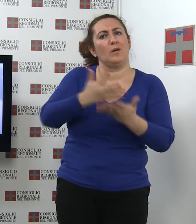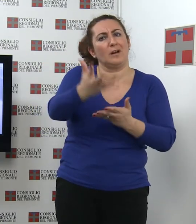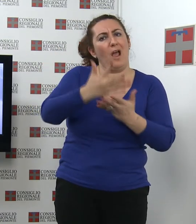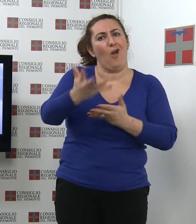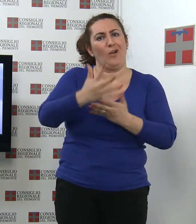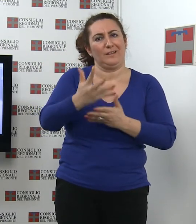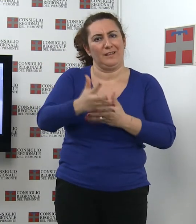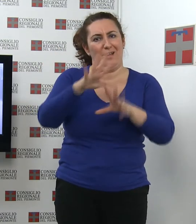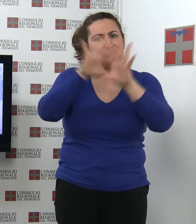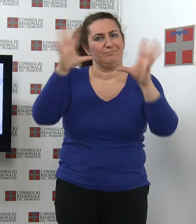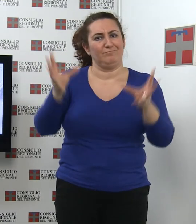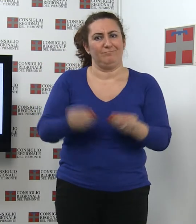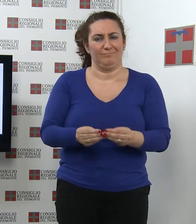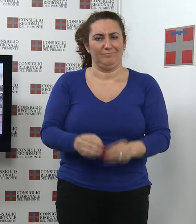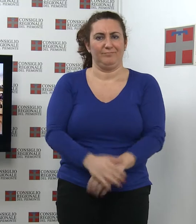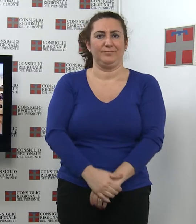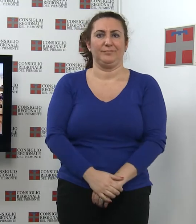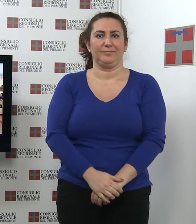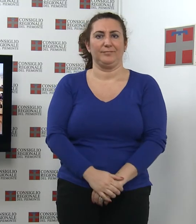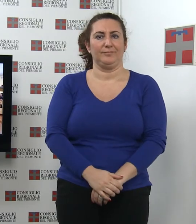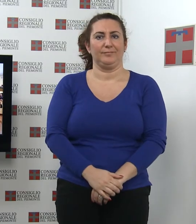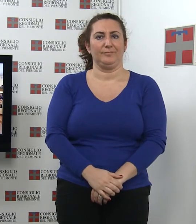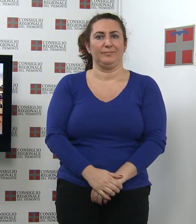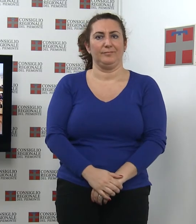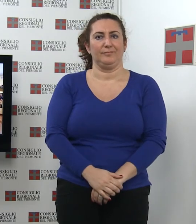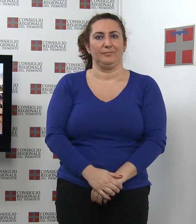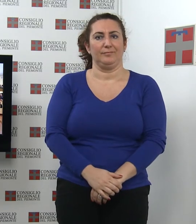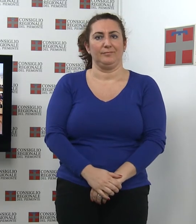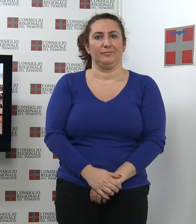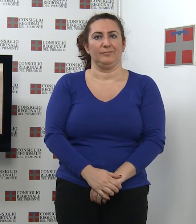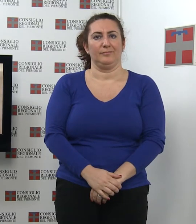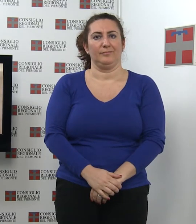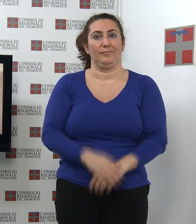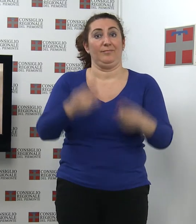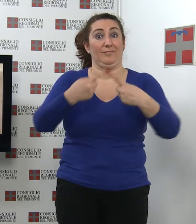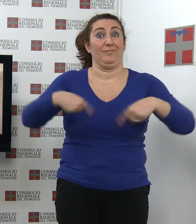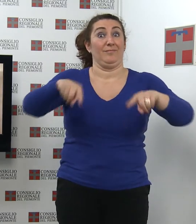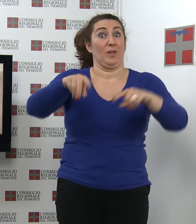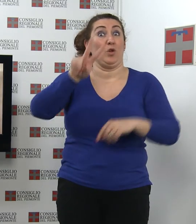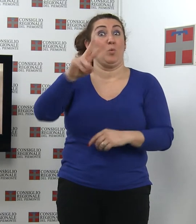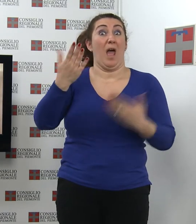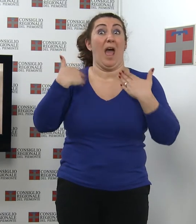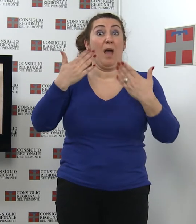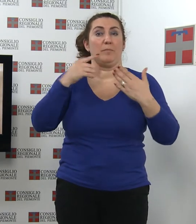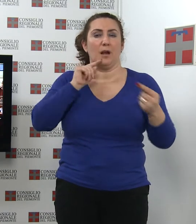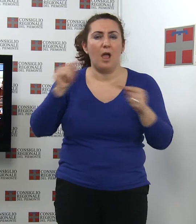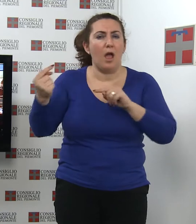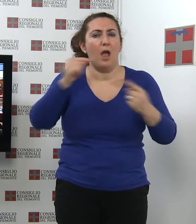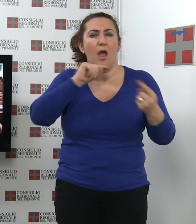In primo piano. Lungo e articolato dibattito nella seduta del 2 aprile sull'ordine del giorno con le proposte